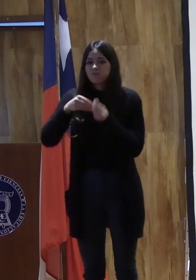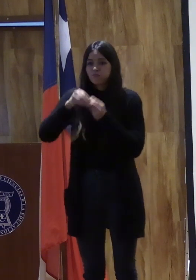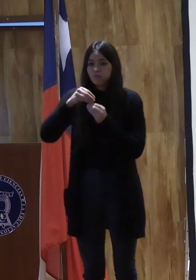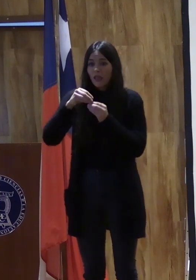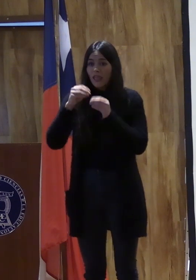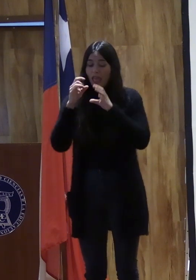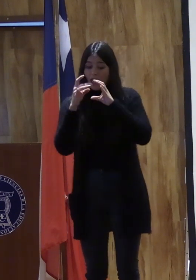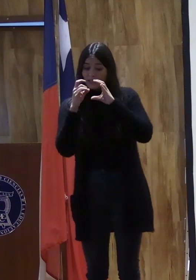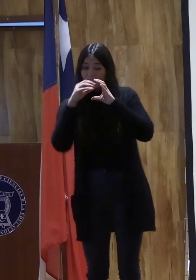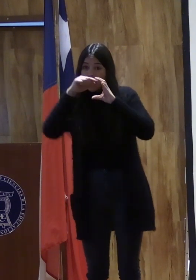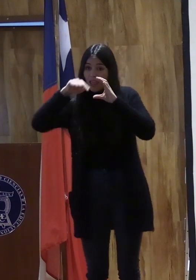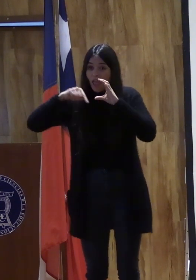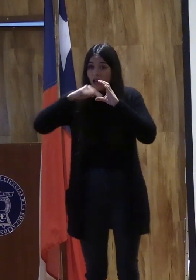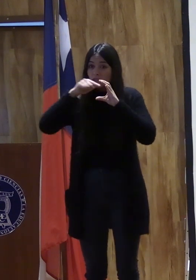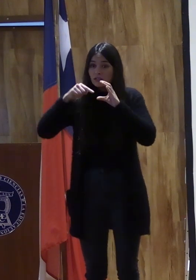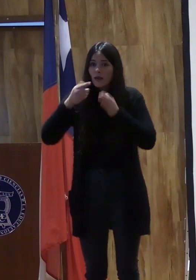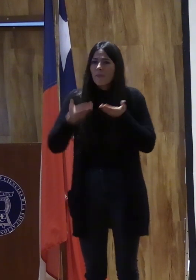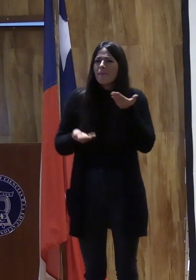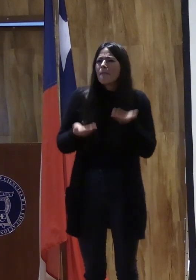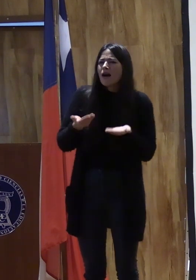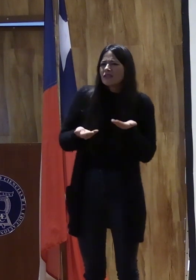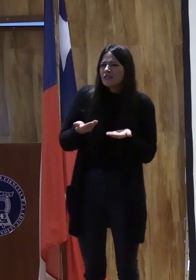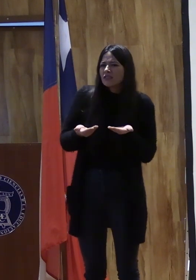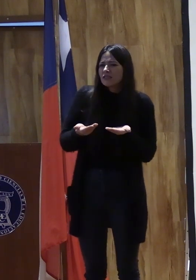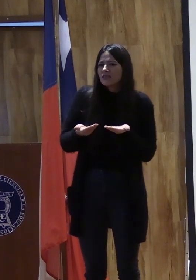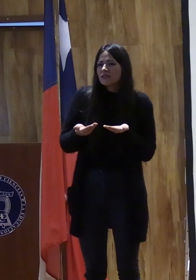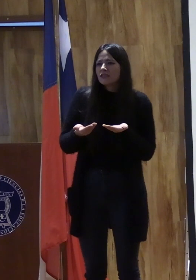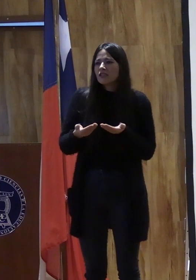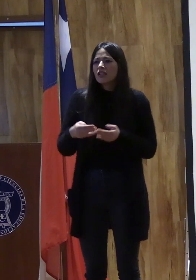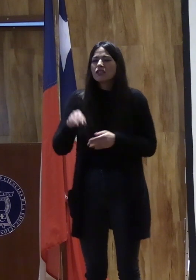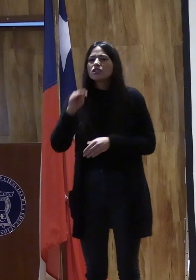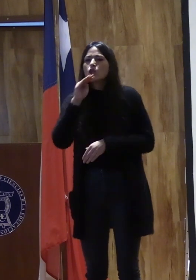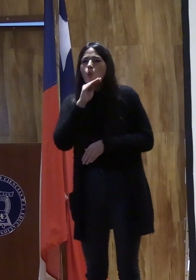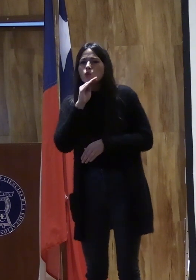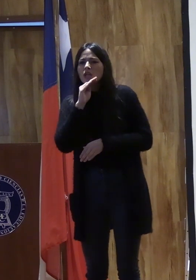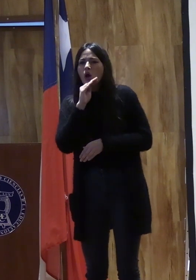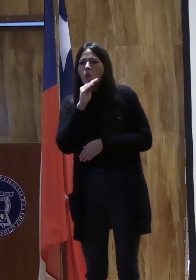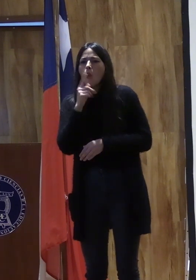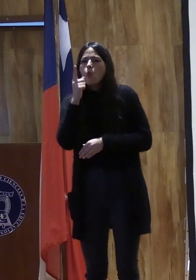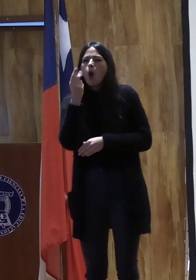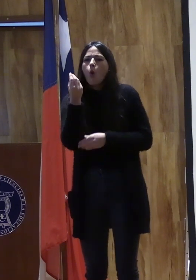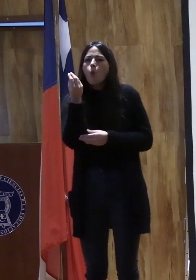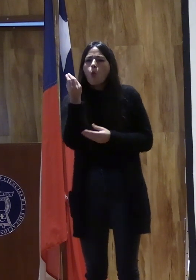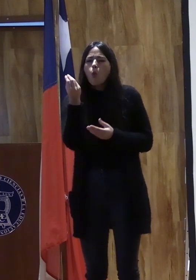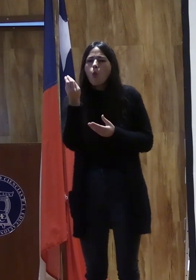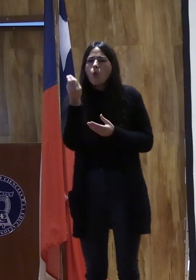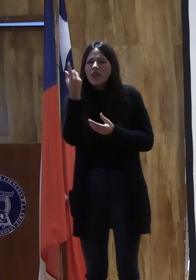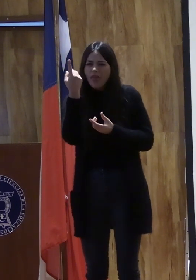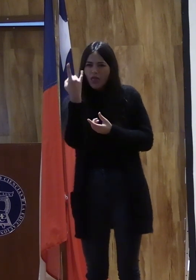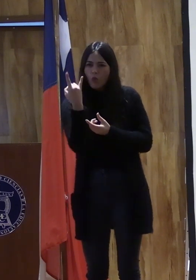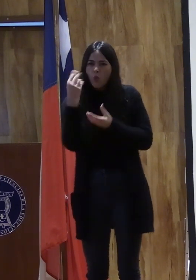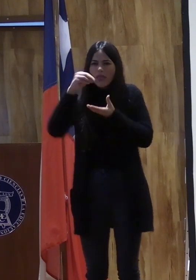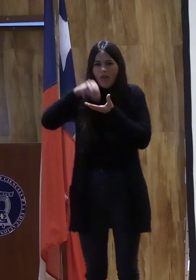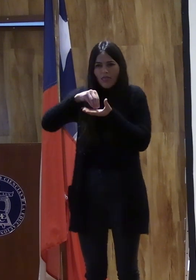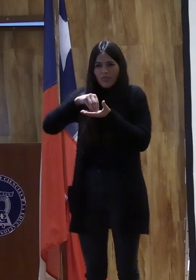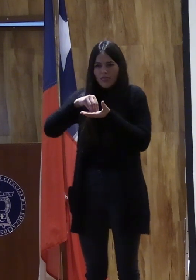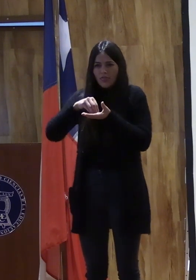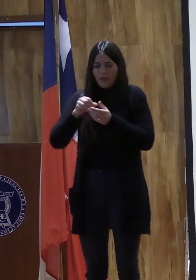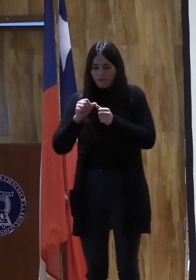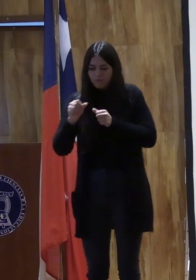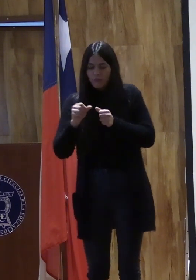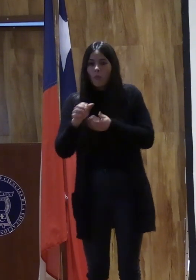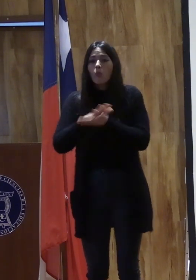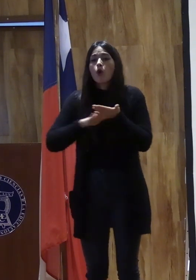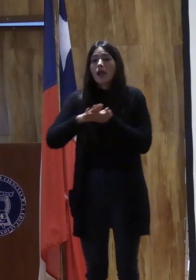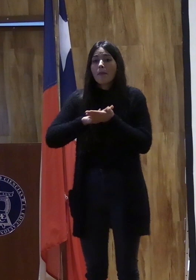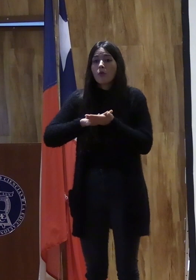estrella, la masa del Sol se usa como unidad. Entonces uno dice, ya, aquí tenemos en